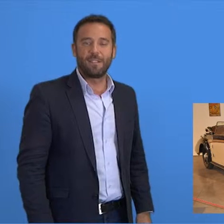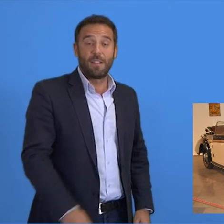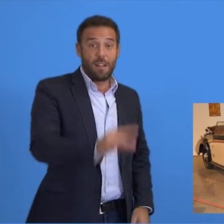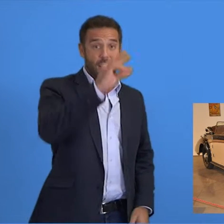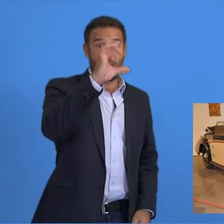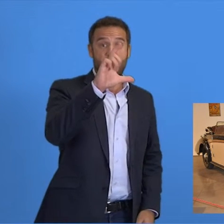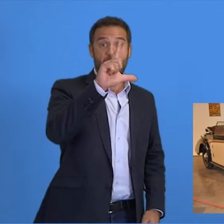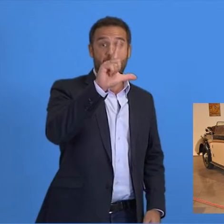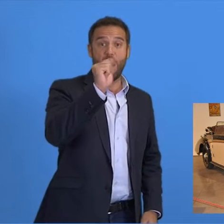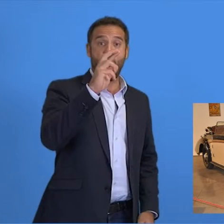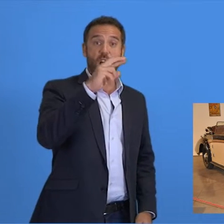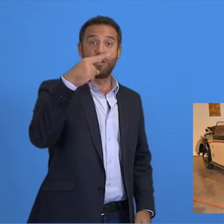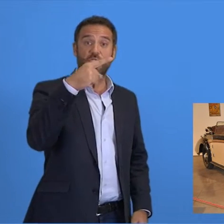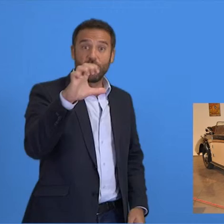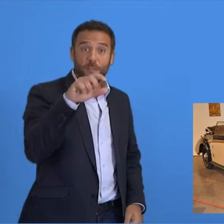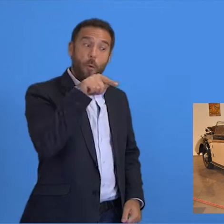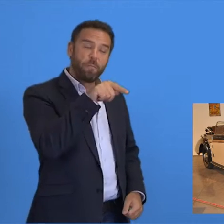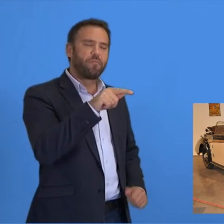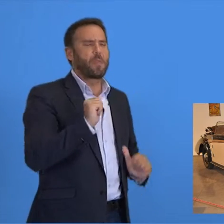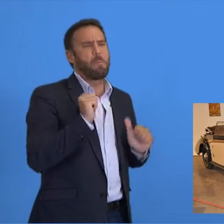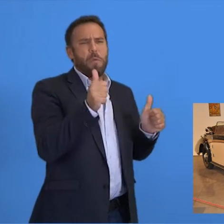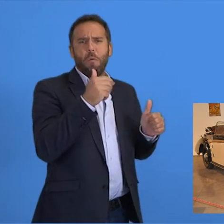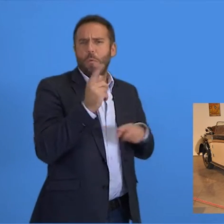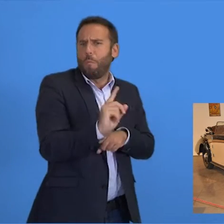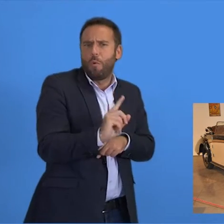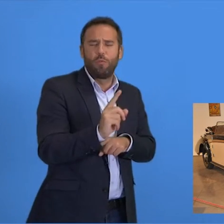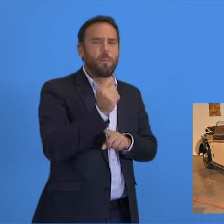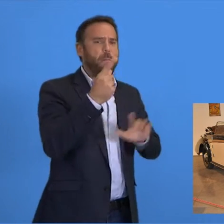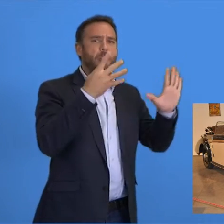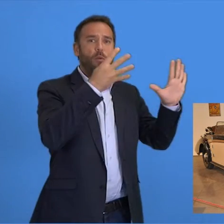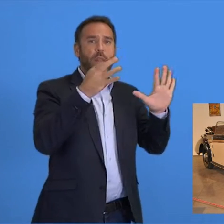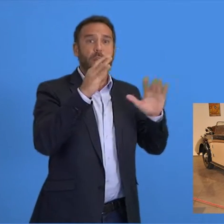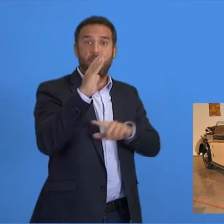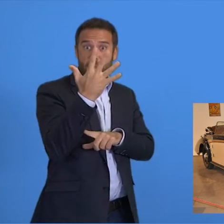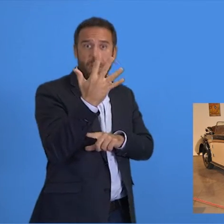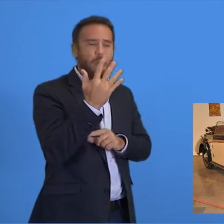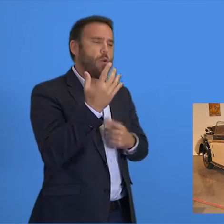Luis del lage comenzó muy pronto en 1905 con modelos familiares y convencionales